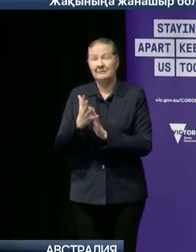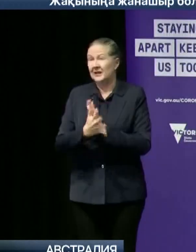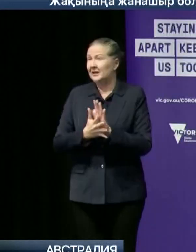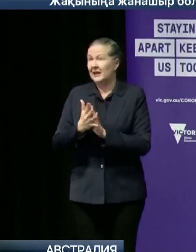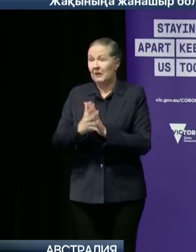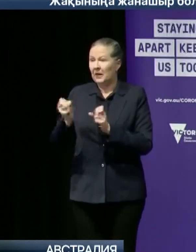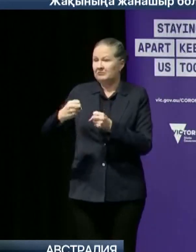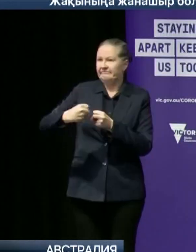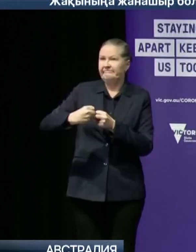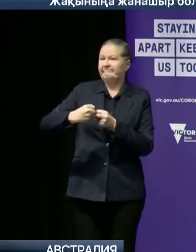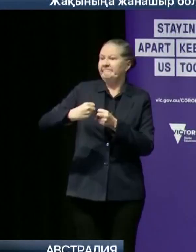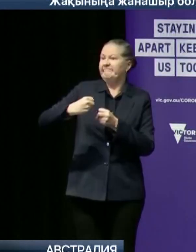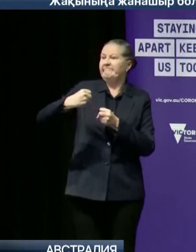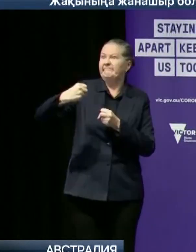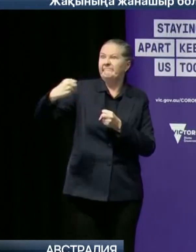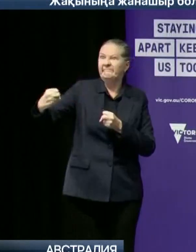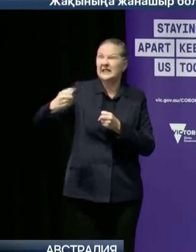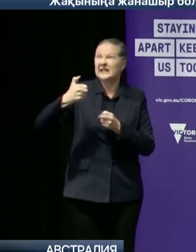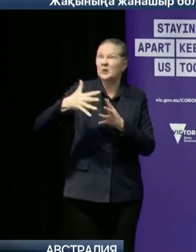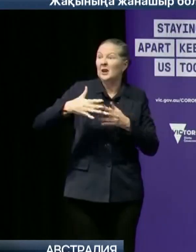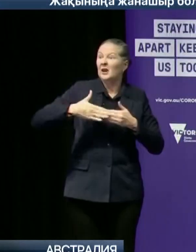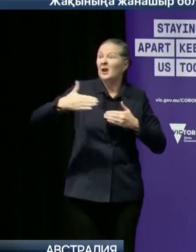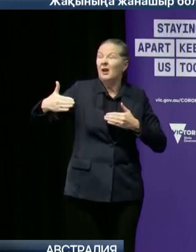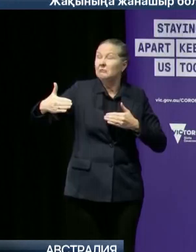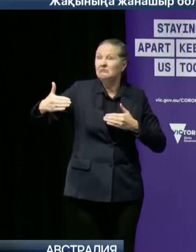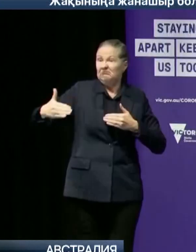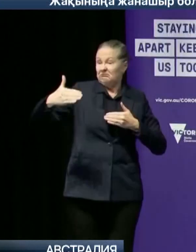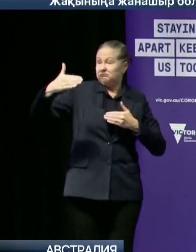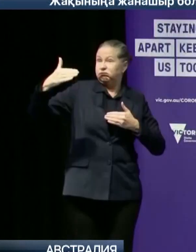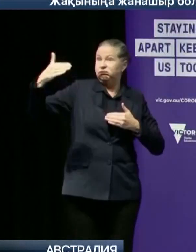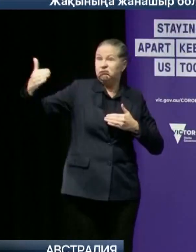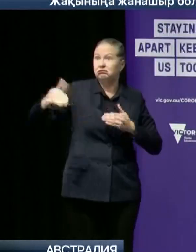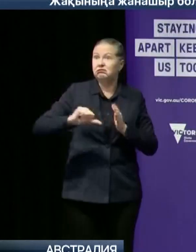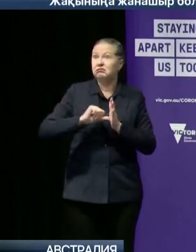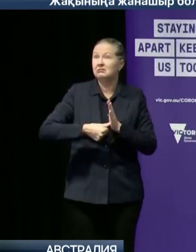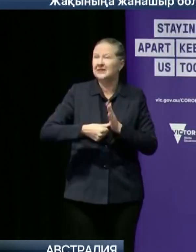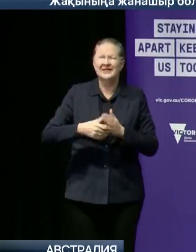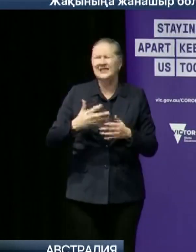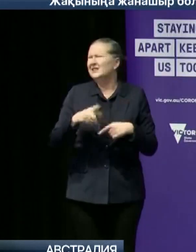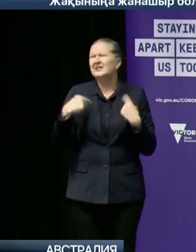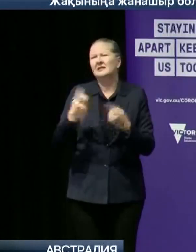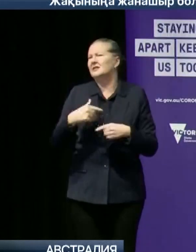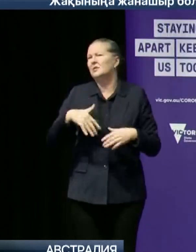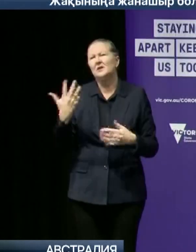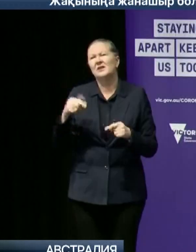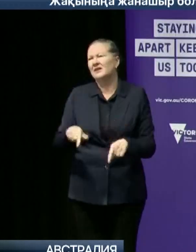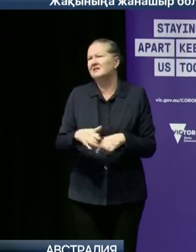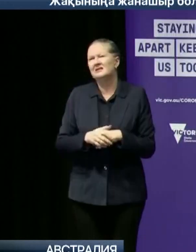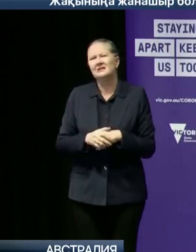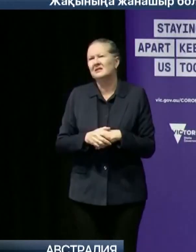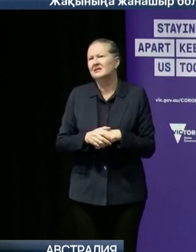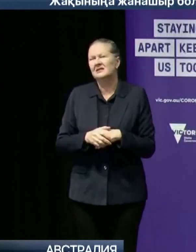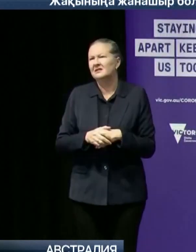которого эти ограничения будут действовать. Никто не хочет этого. Никто не хочет ситуации, когда из-за выбора нескольких человек